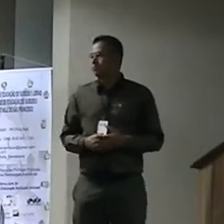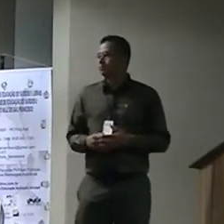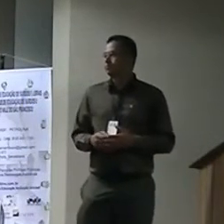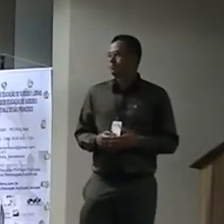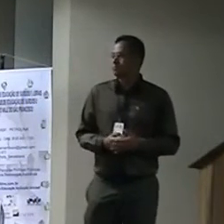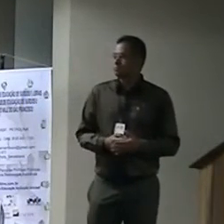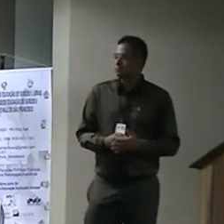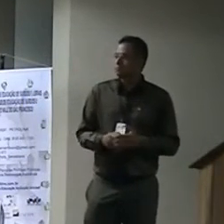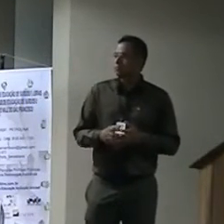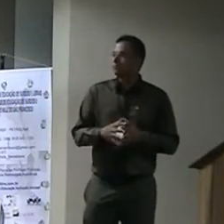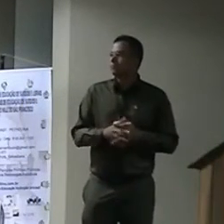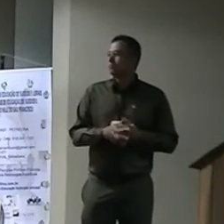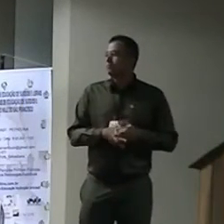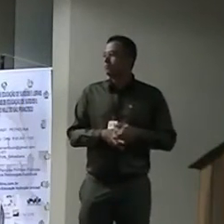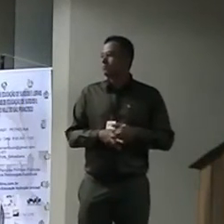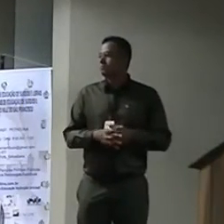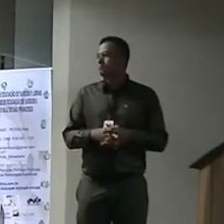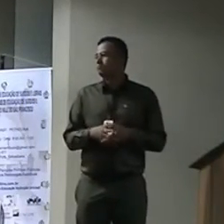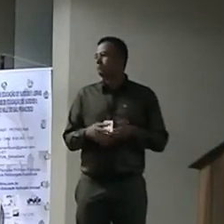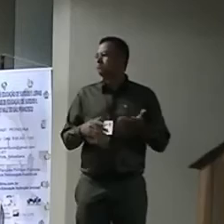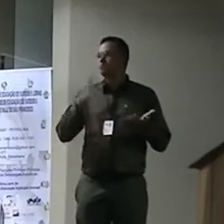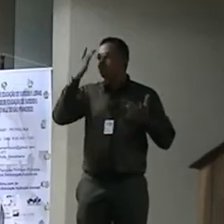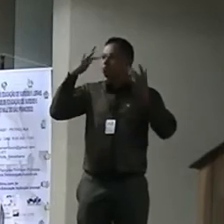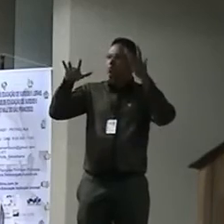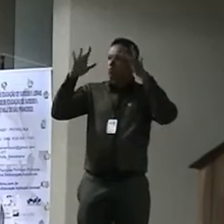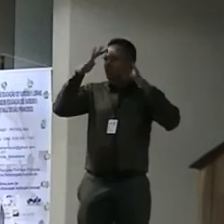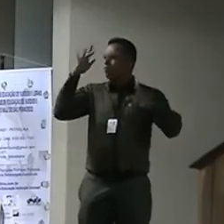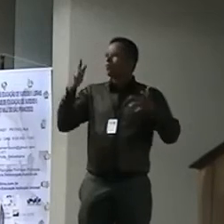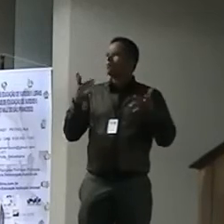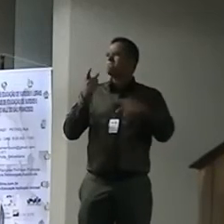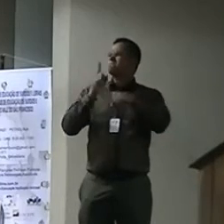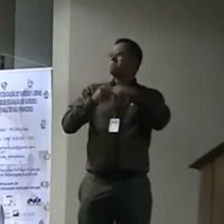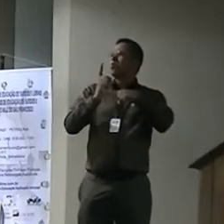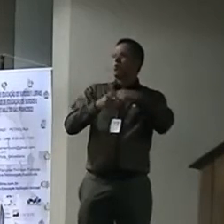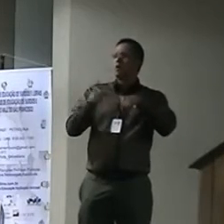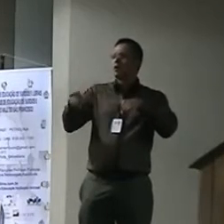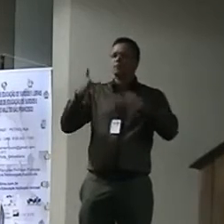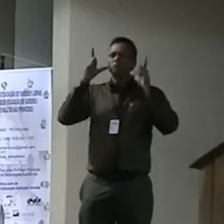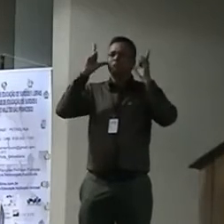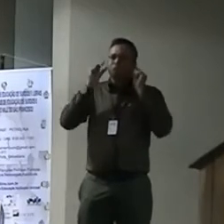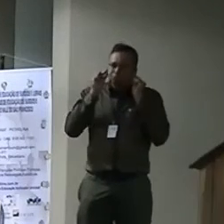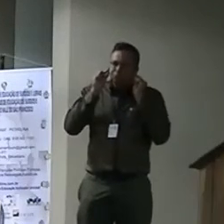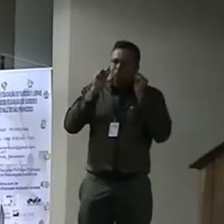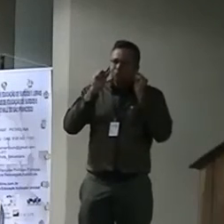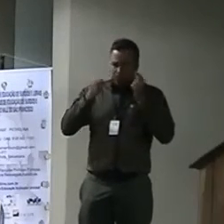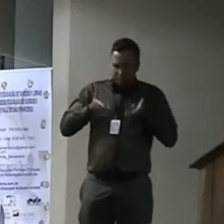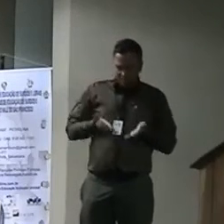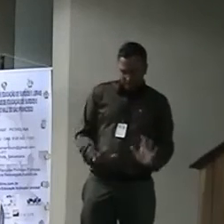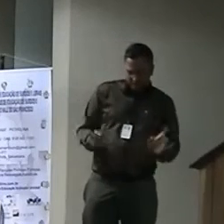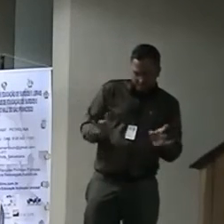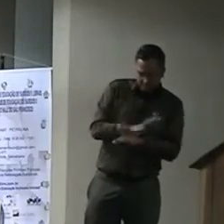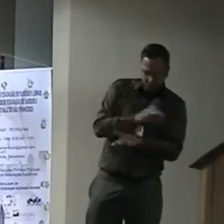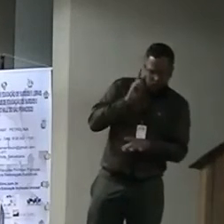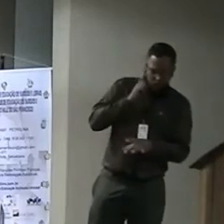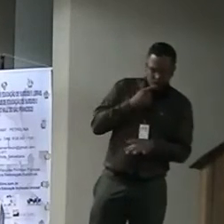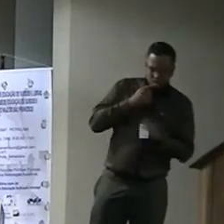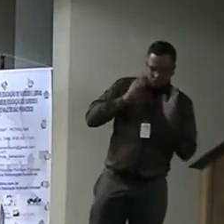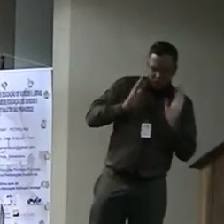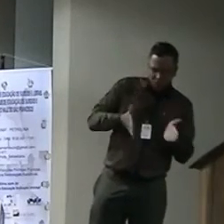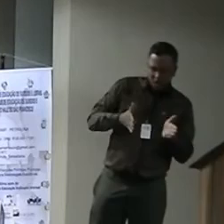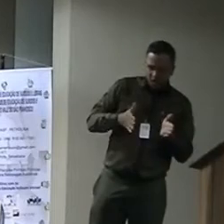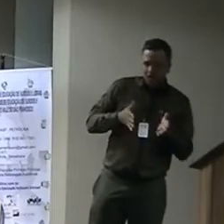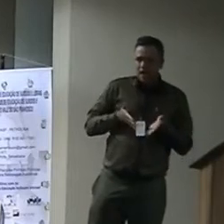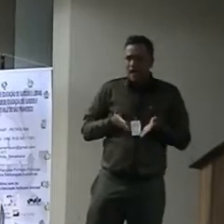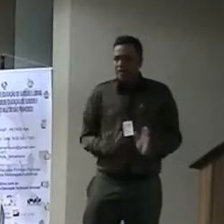quê, como foi, através de quê. Por que ele perdeu a audição? Já nasceu assim? Ou perdeu ao